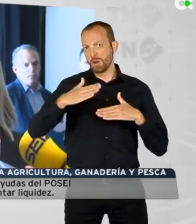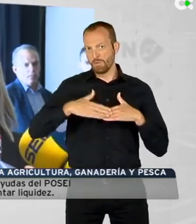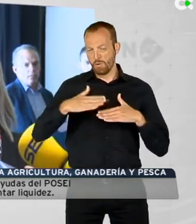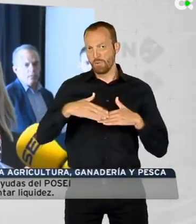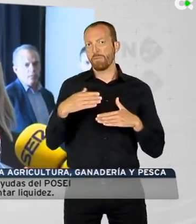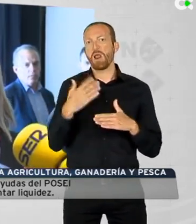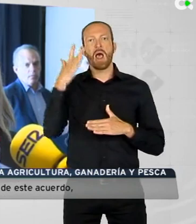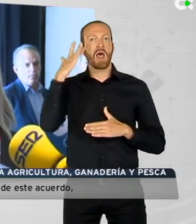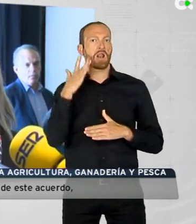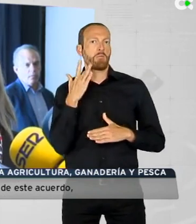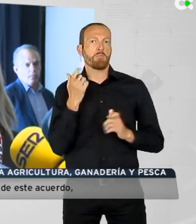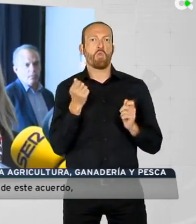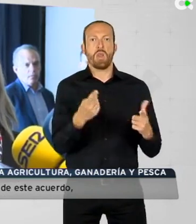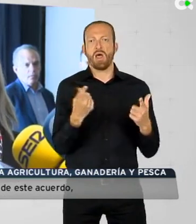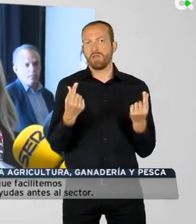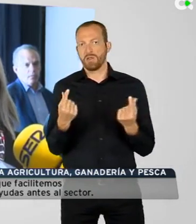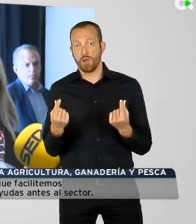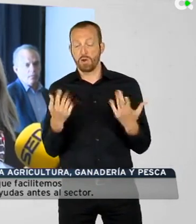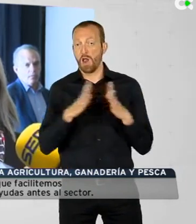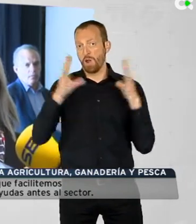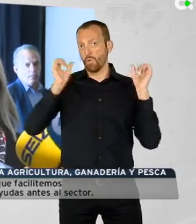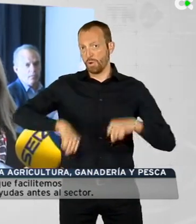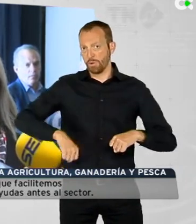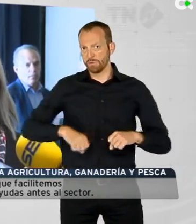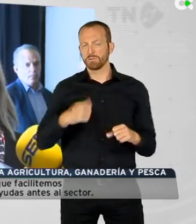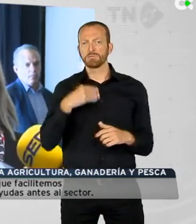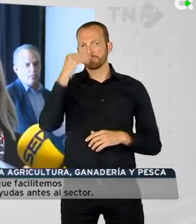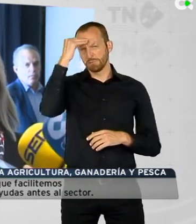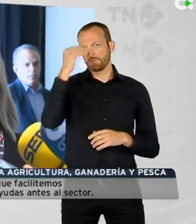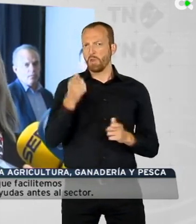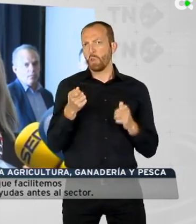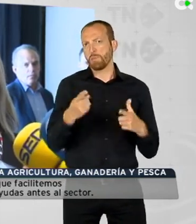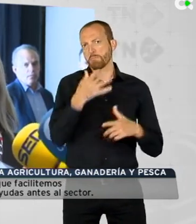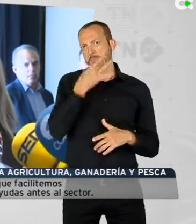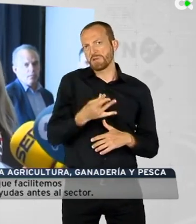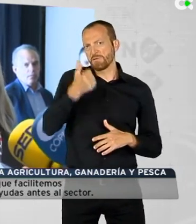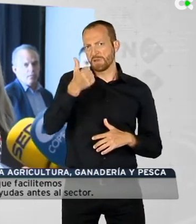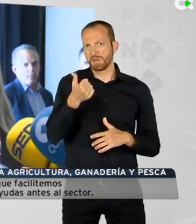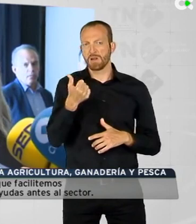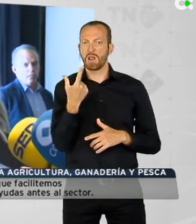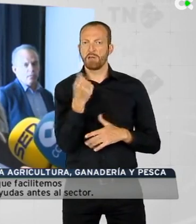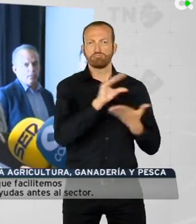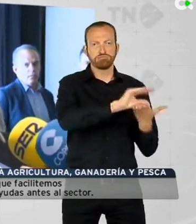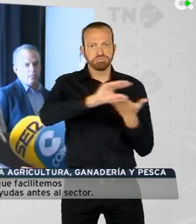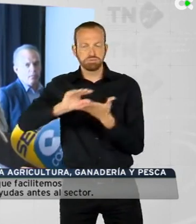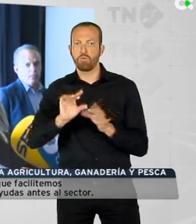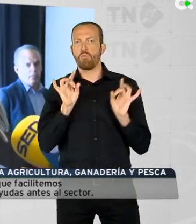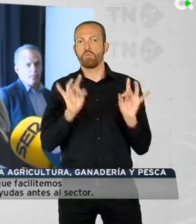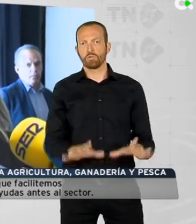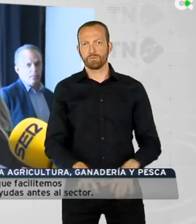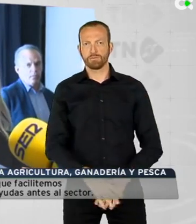inyectar liquidez. Esa es la idea de este acuerdo, de manera que facilitemos que lleguen esas ayudas antes al